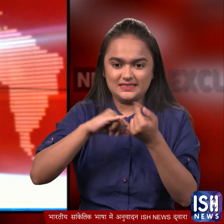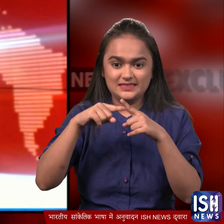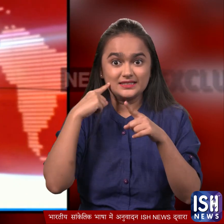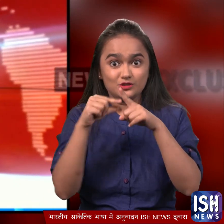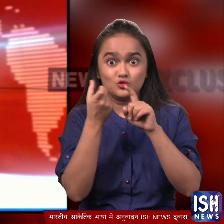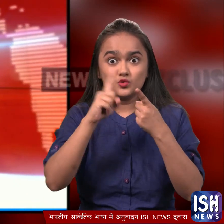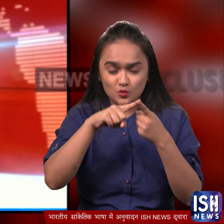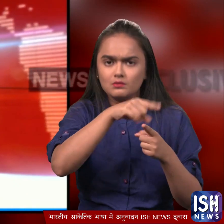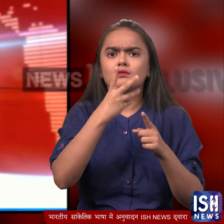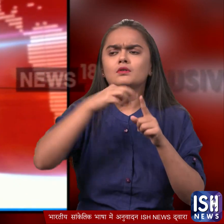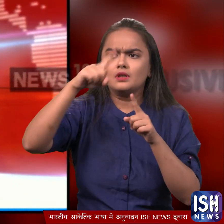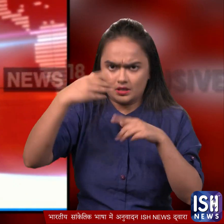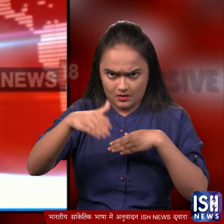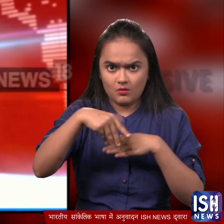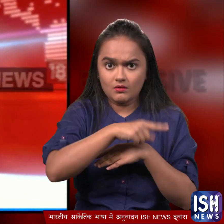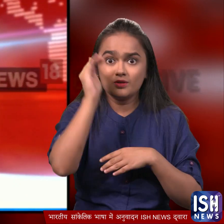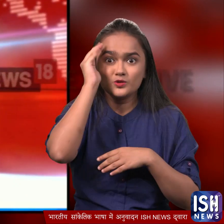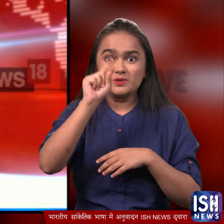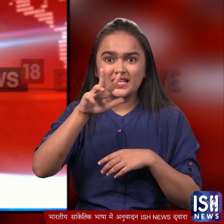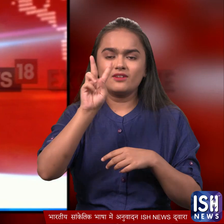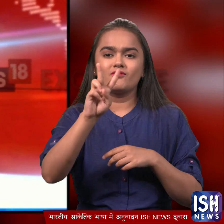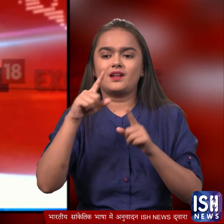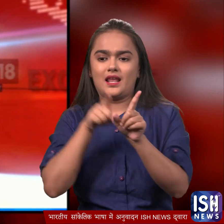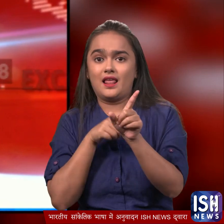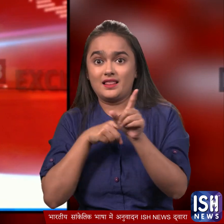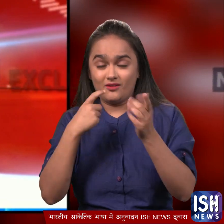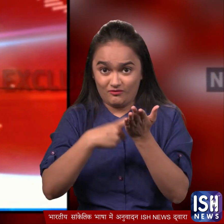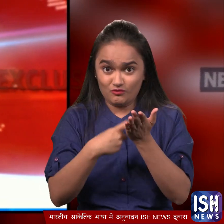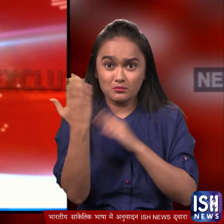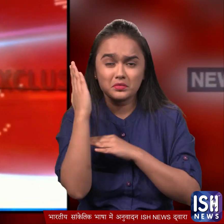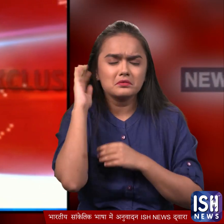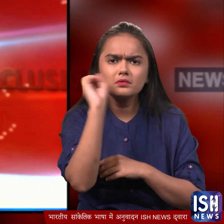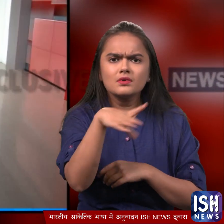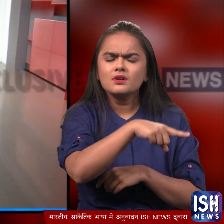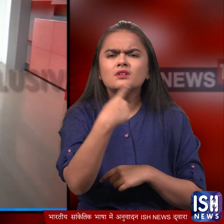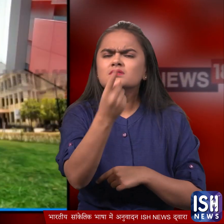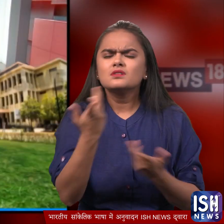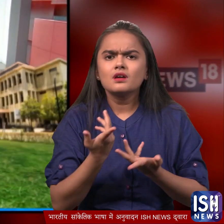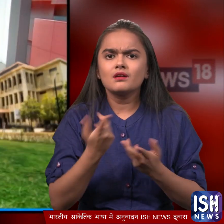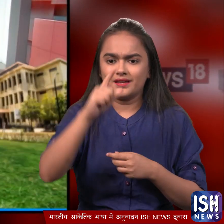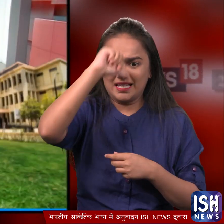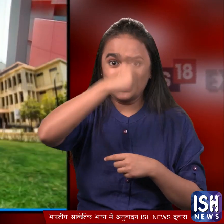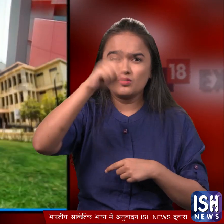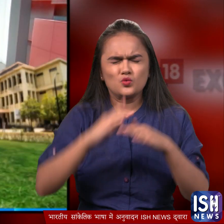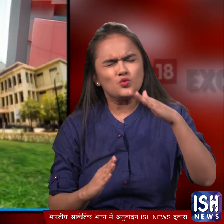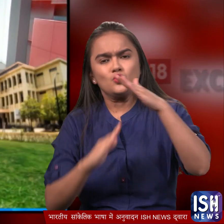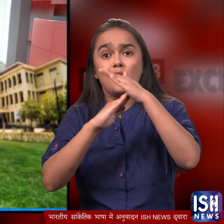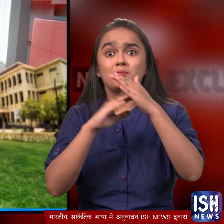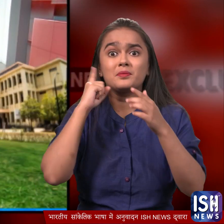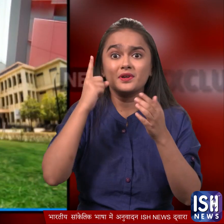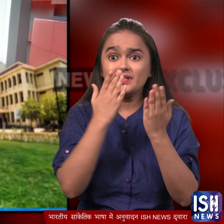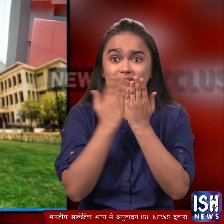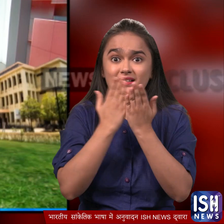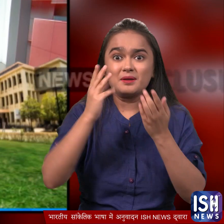इंस्टीट्यूट रैंकिंग फ्रेमवर्क की रैंकिंग जारी हो गई। न्यूज़ 18 के विक्रांत यादव की रिपोर्ट है कि शिक्षा मंत्री धर्मेंद्र प्रधान ने देश के